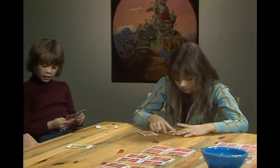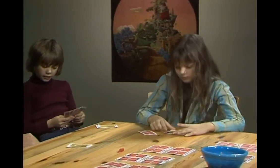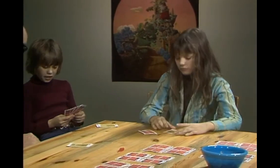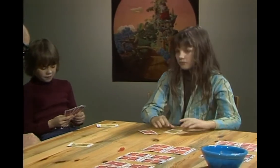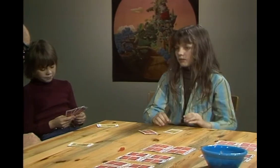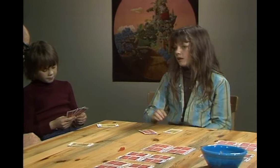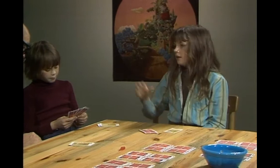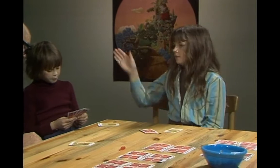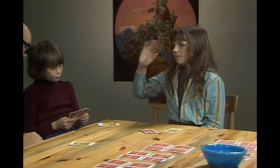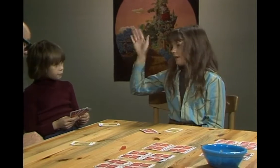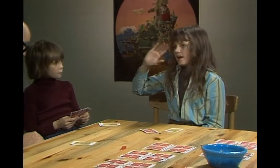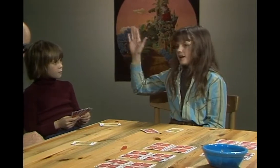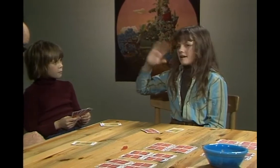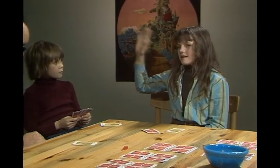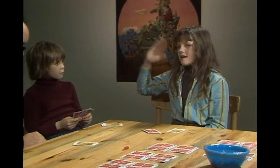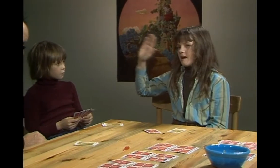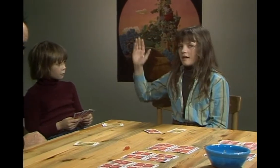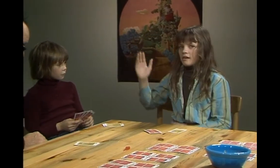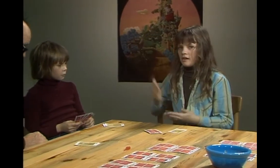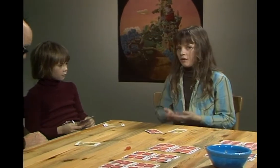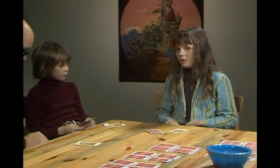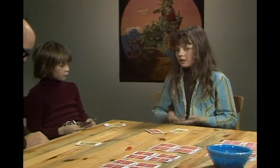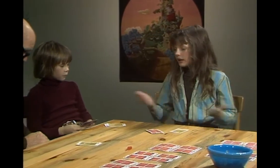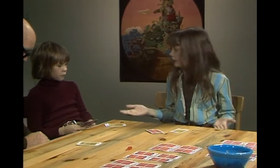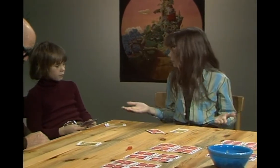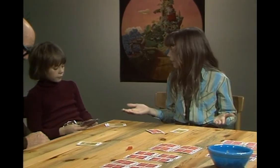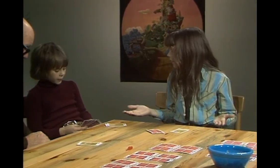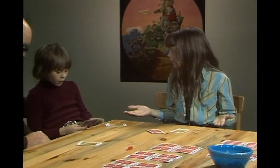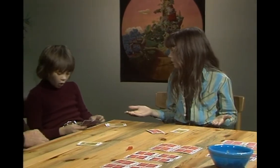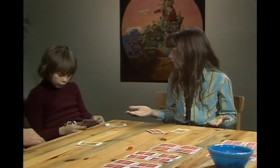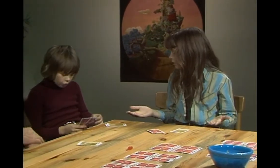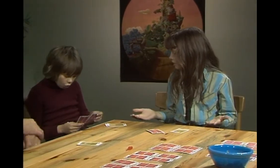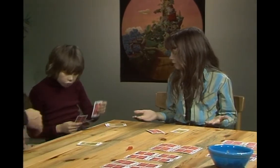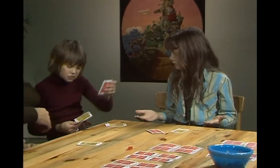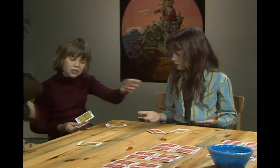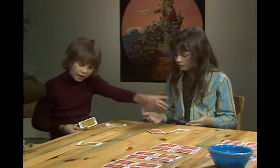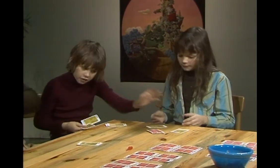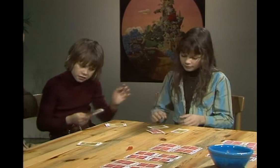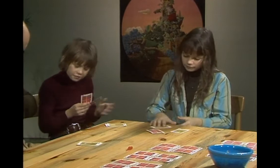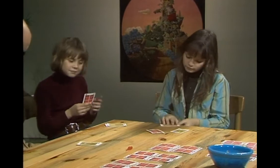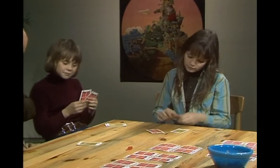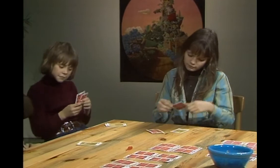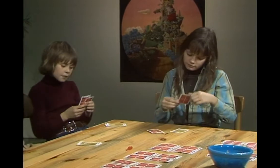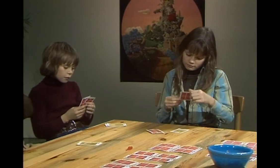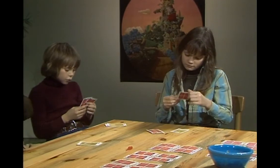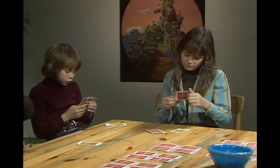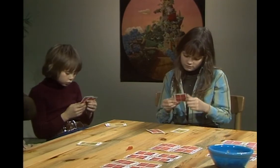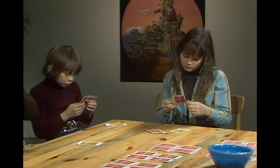inte. Nej. Och inte. Det är också rätt. Duktig ungarna, alltså. Ja. De har ju